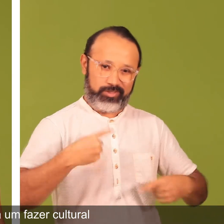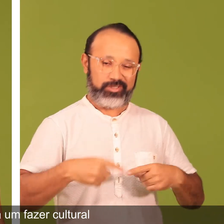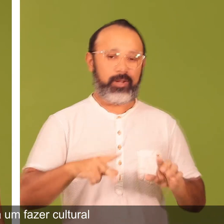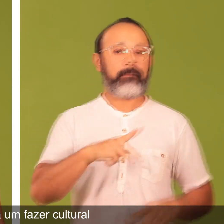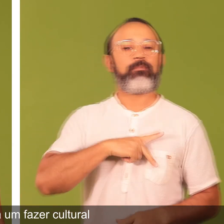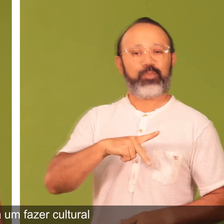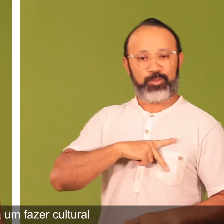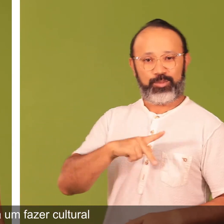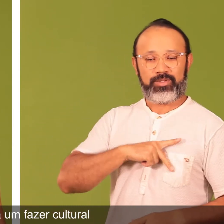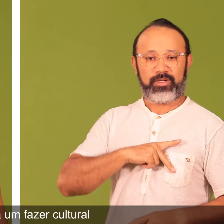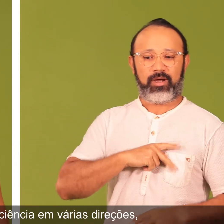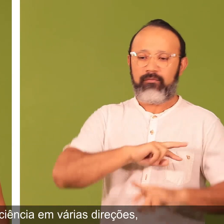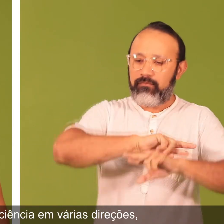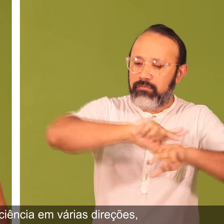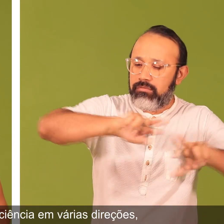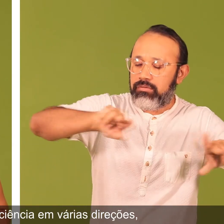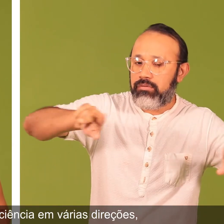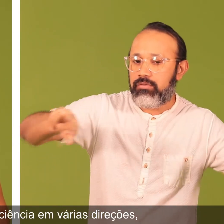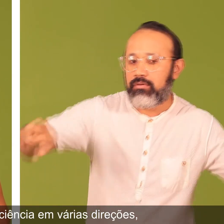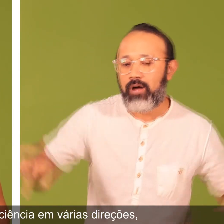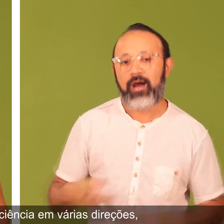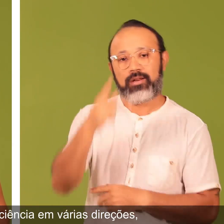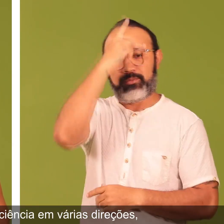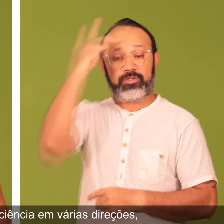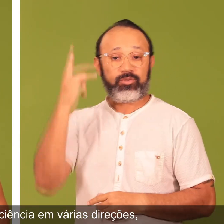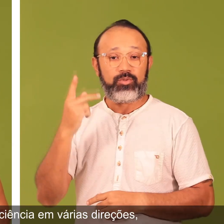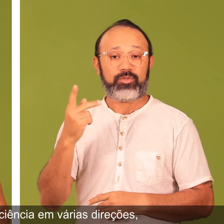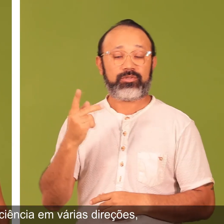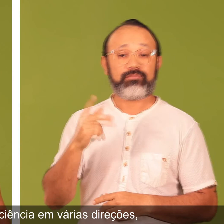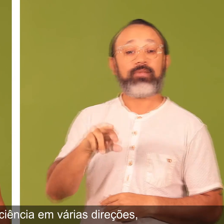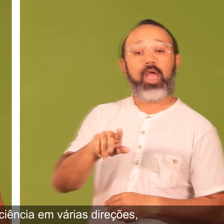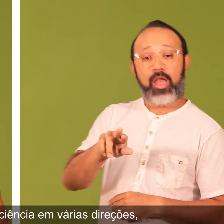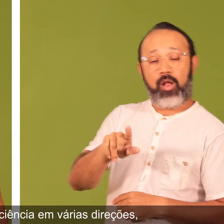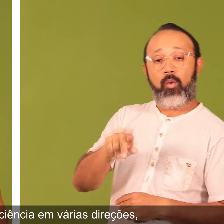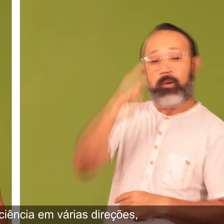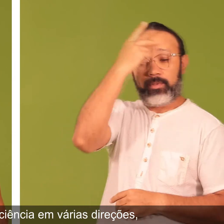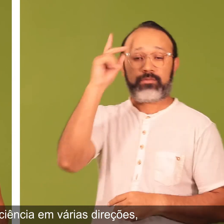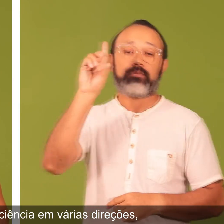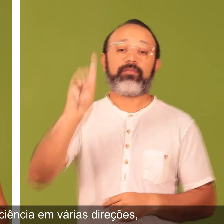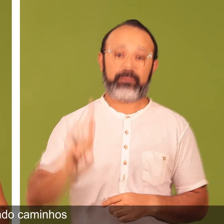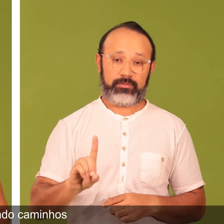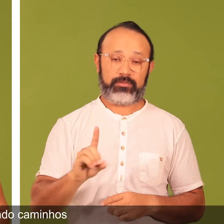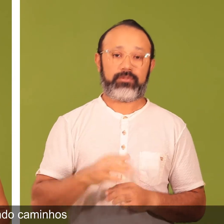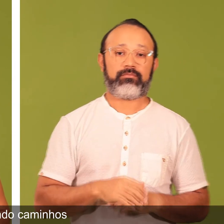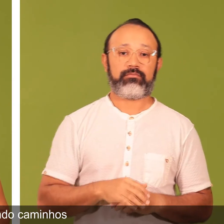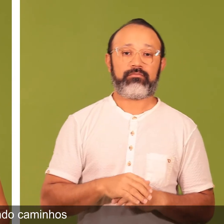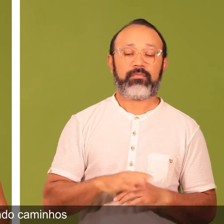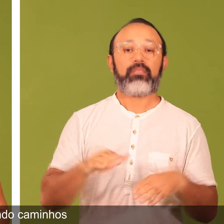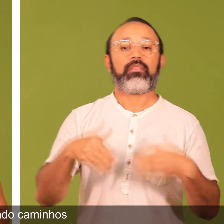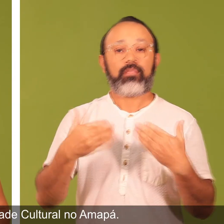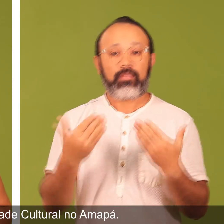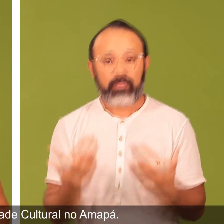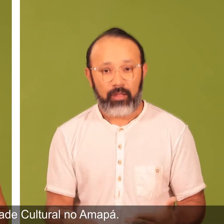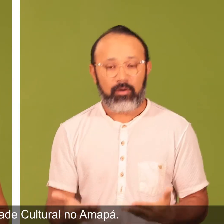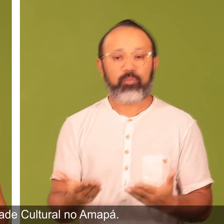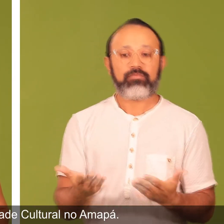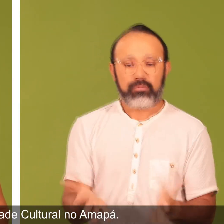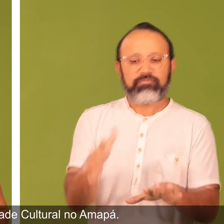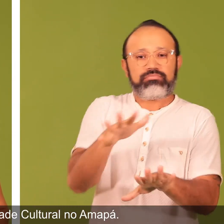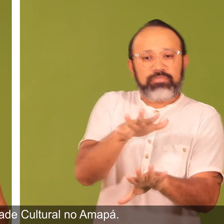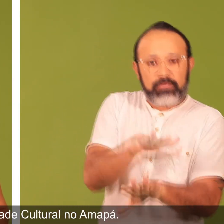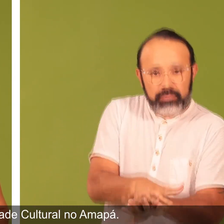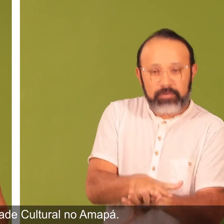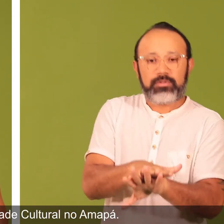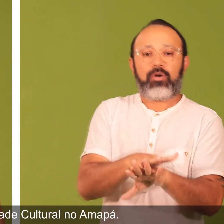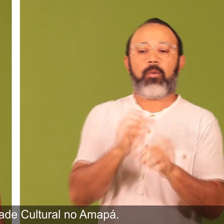oportunizam fazer cultural que investiga a deficiência em várias direções trilhando caminhos para